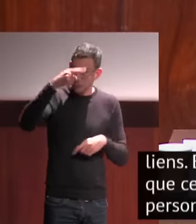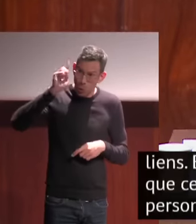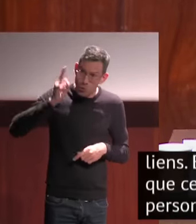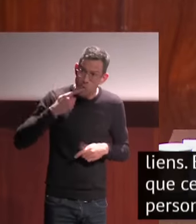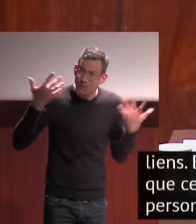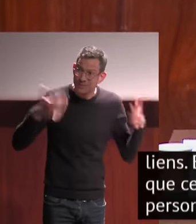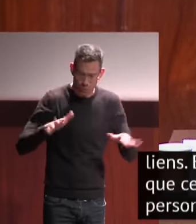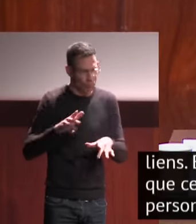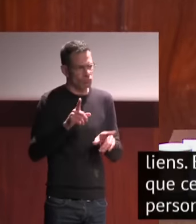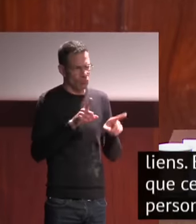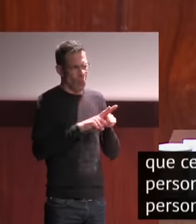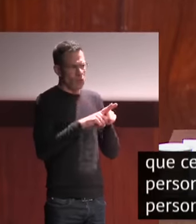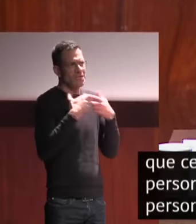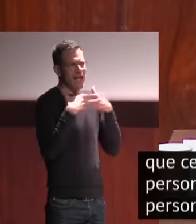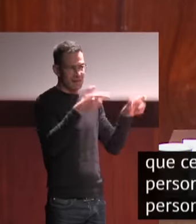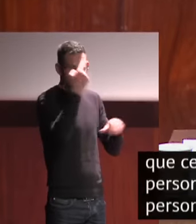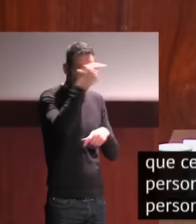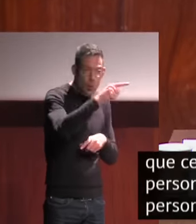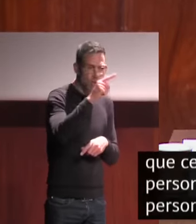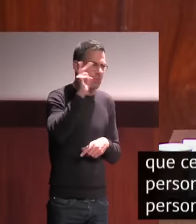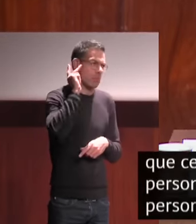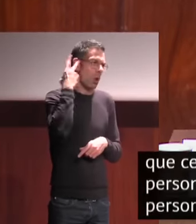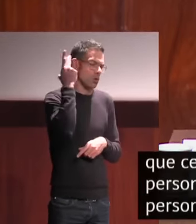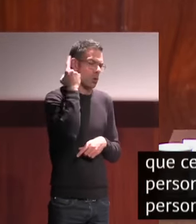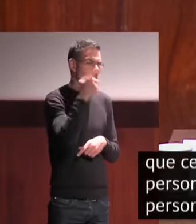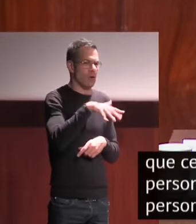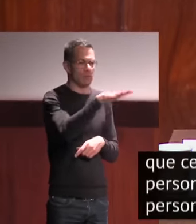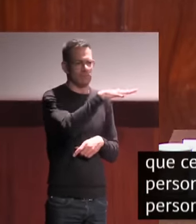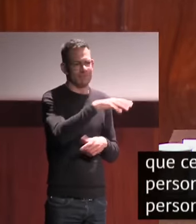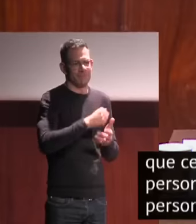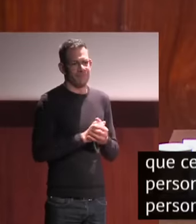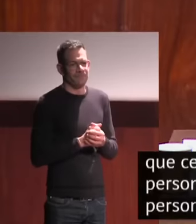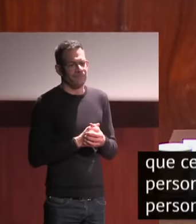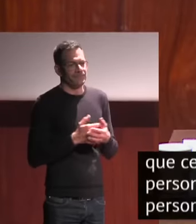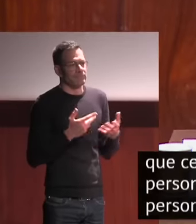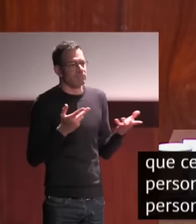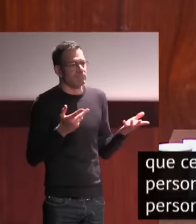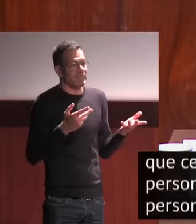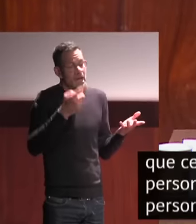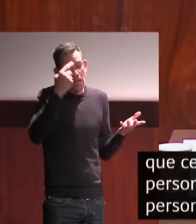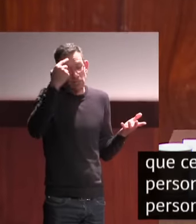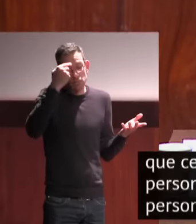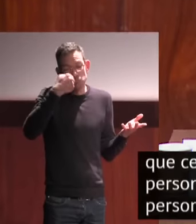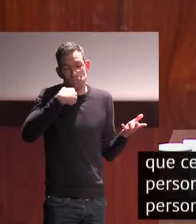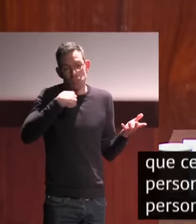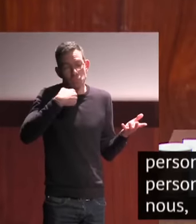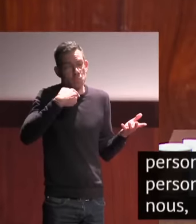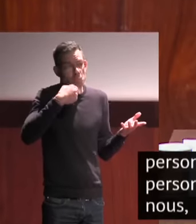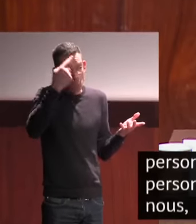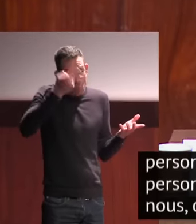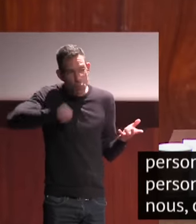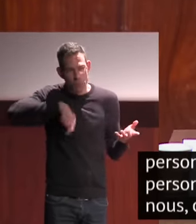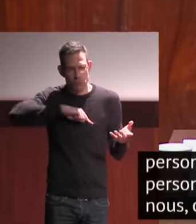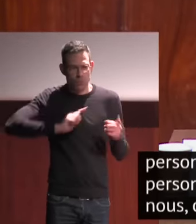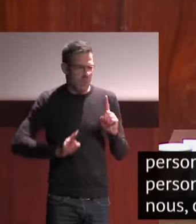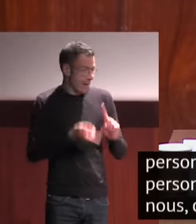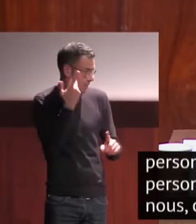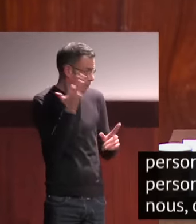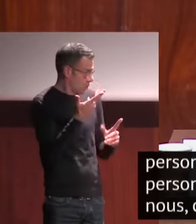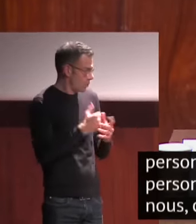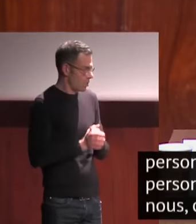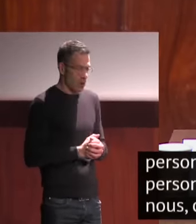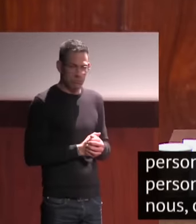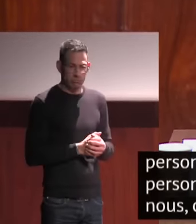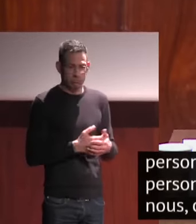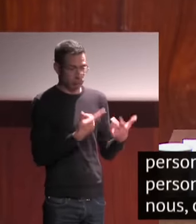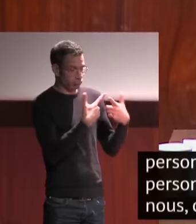entendantes. Et parce que je pense que, enfin, pour moi, pour nous, ce qui est extrêmement important, c'est donc de considérer la